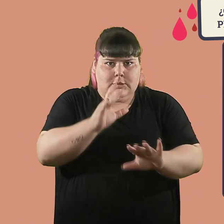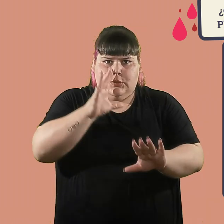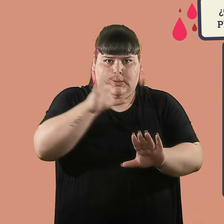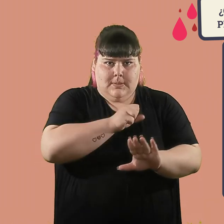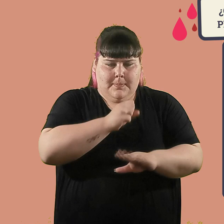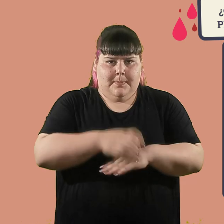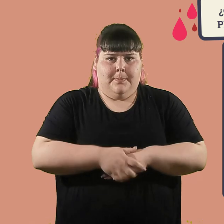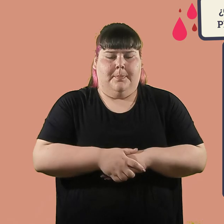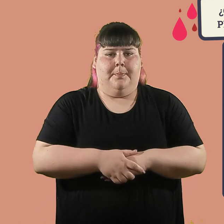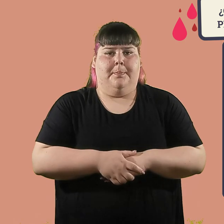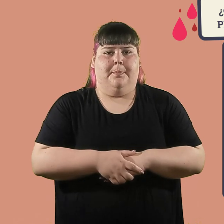confidencial.